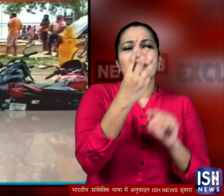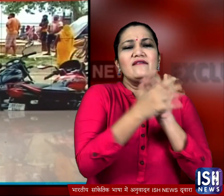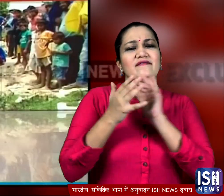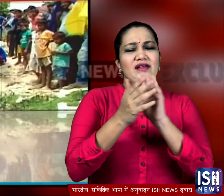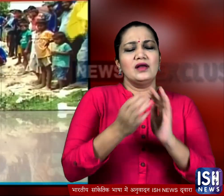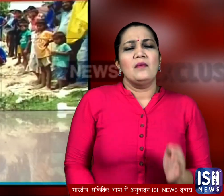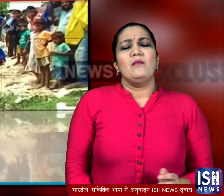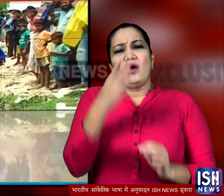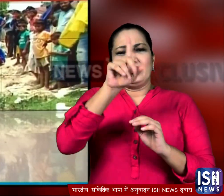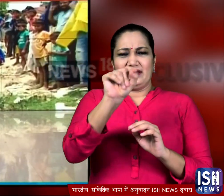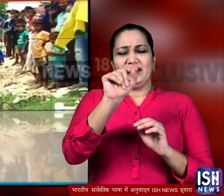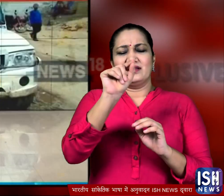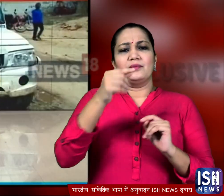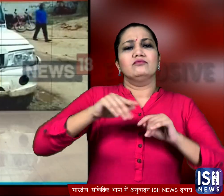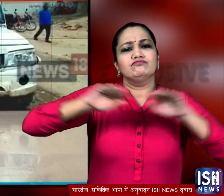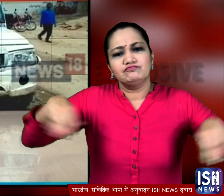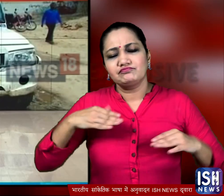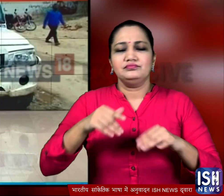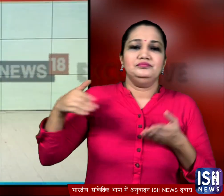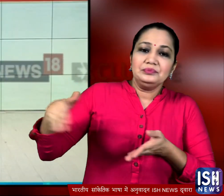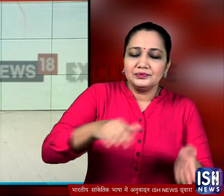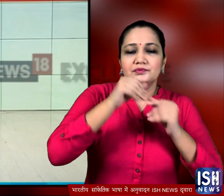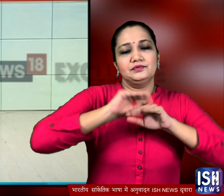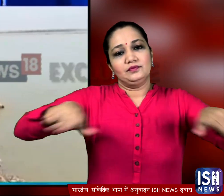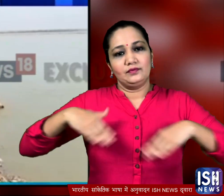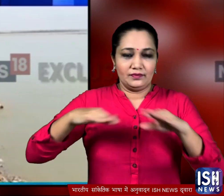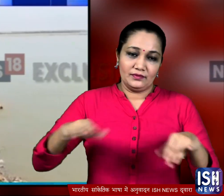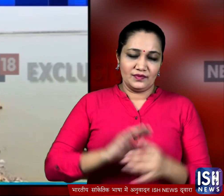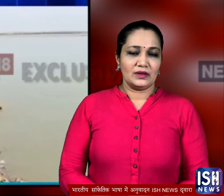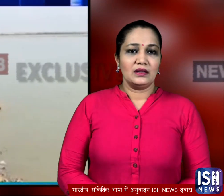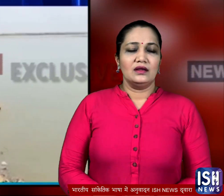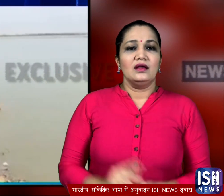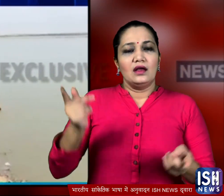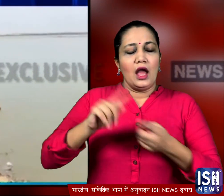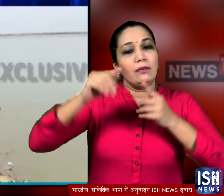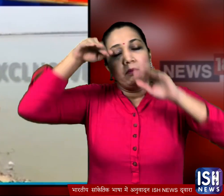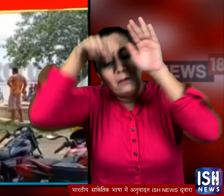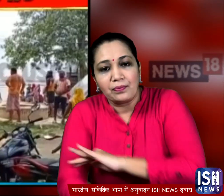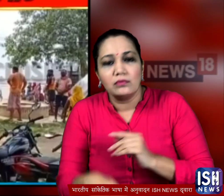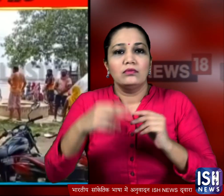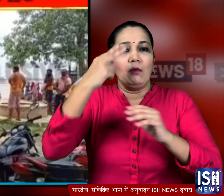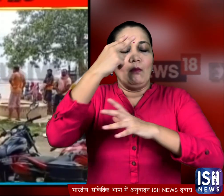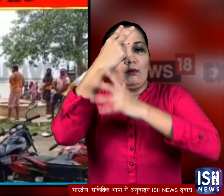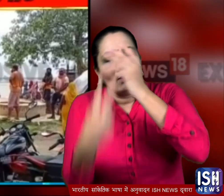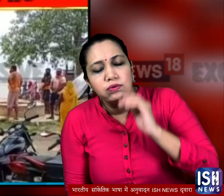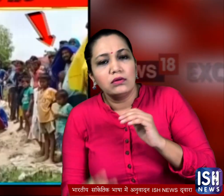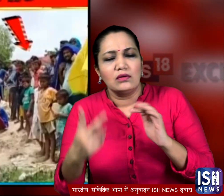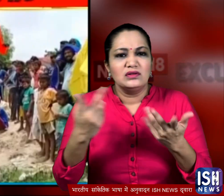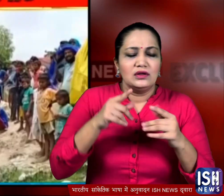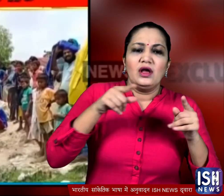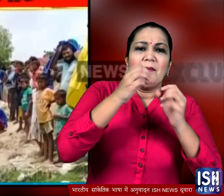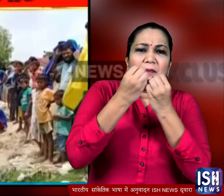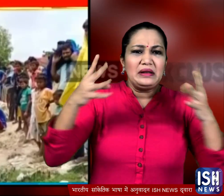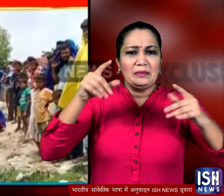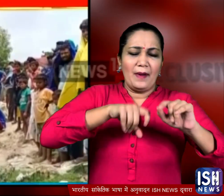3 दोस्त सुबह करीब 10 बजे नदी में नहाने गए थे, तभी वो पानी में डूब गए। हादसे की खबर मिलते ही घाट